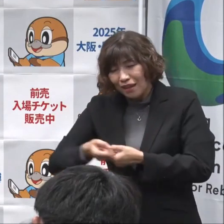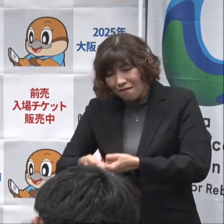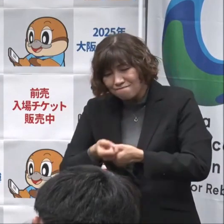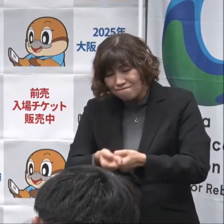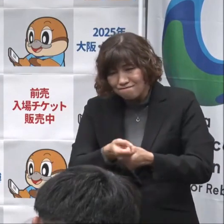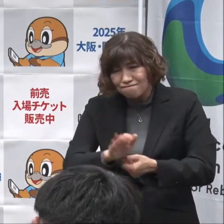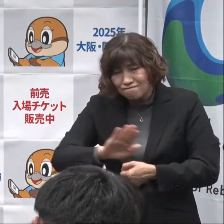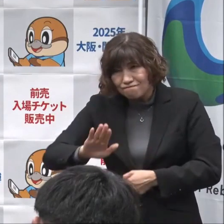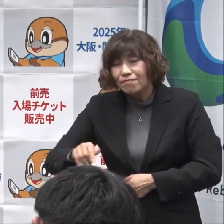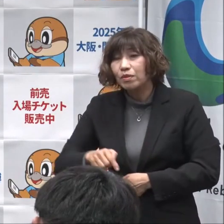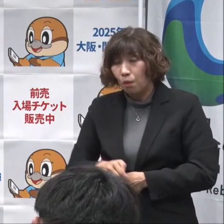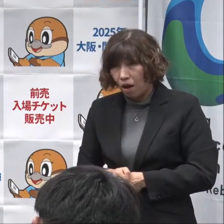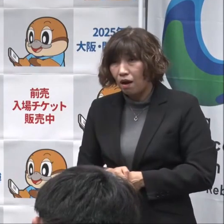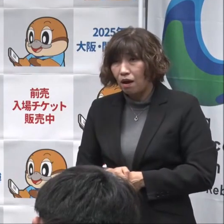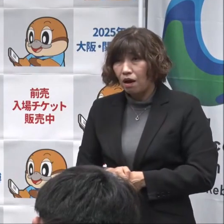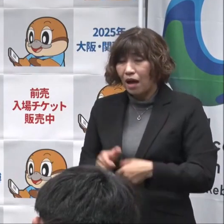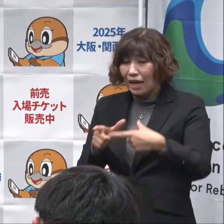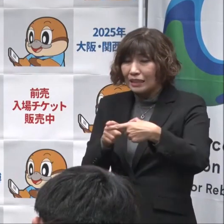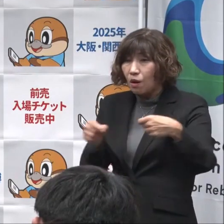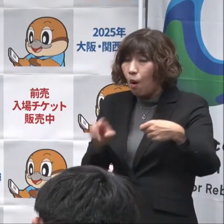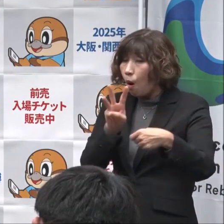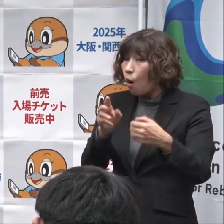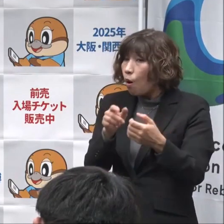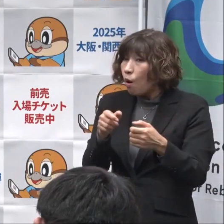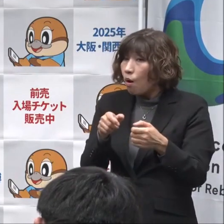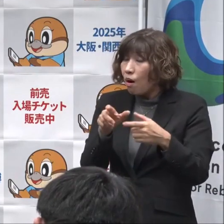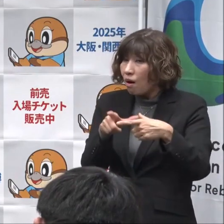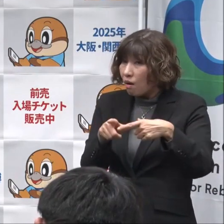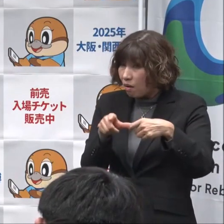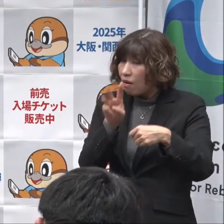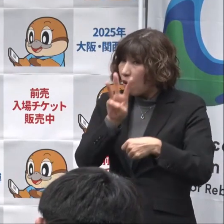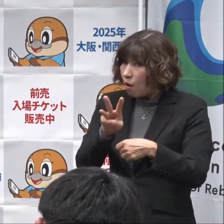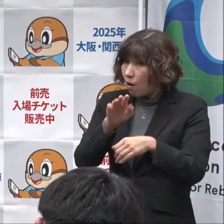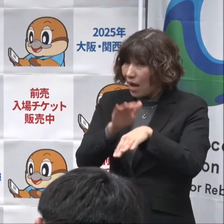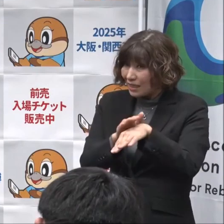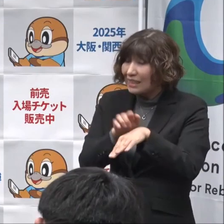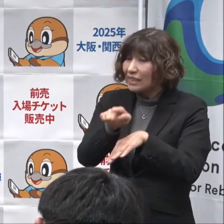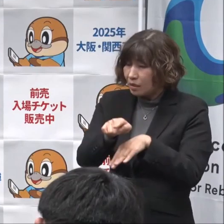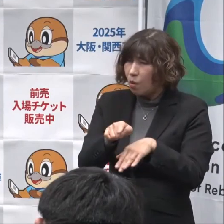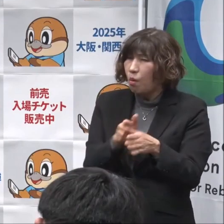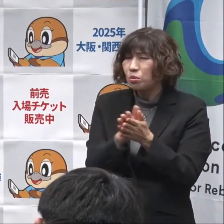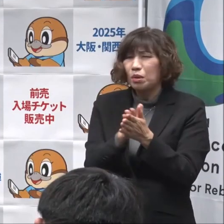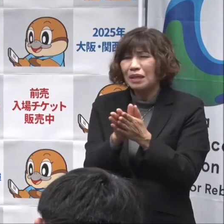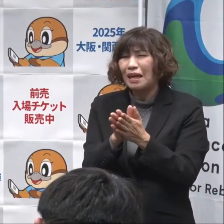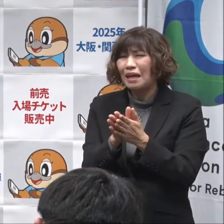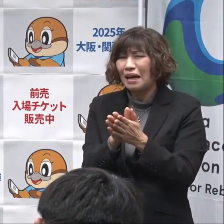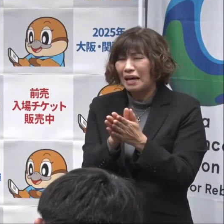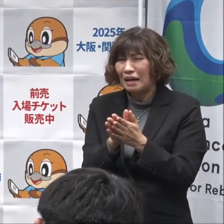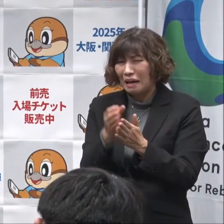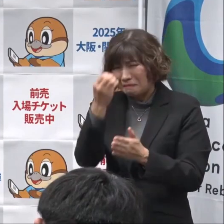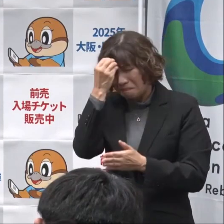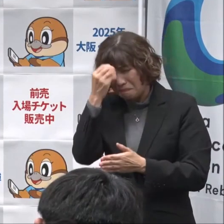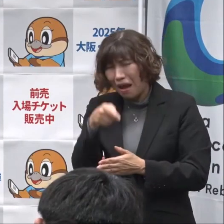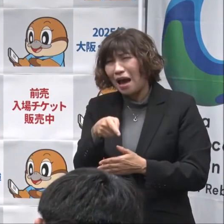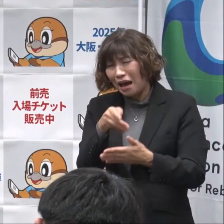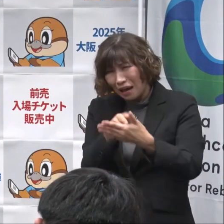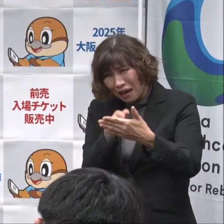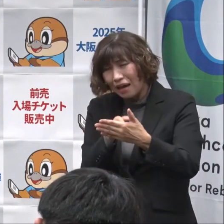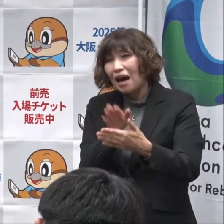災害用トイレはなかなか使いにくいというところであったり、そういったところさまざま反映するところはあろうかと思います